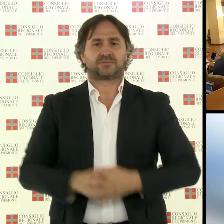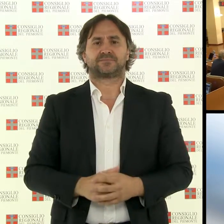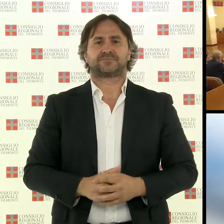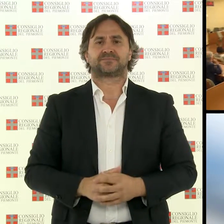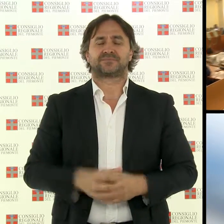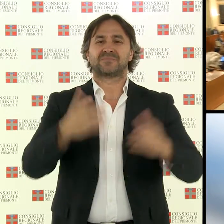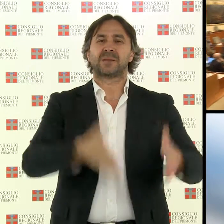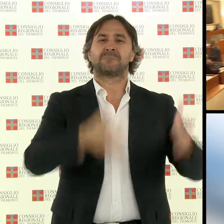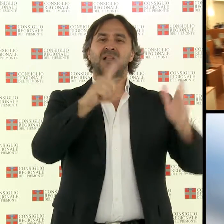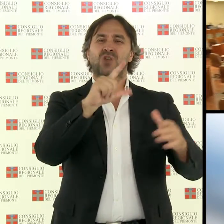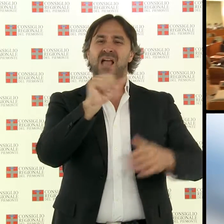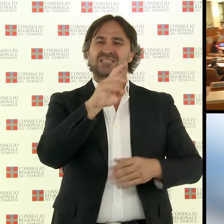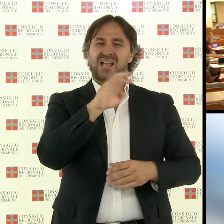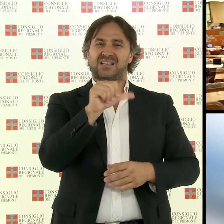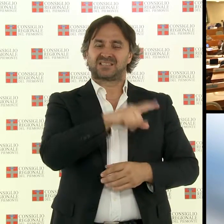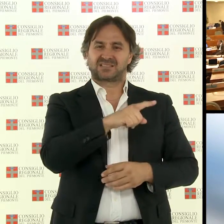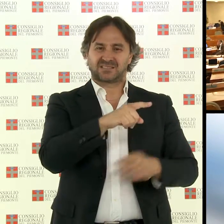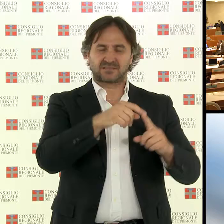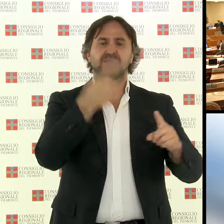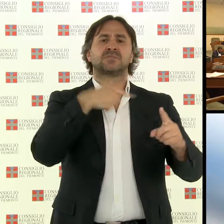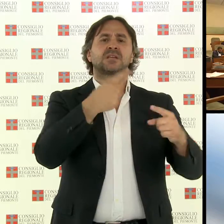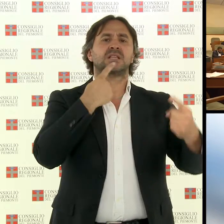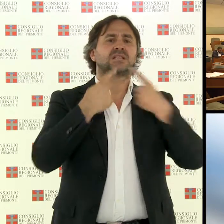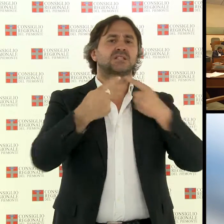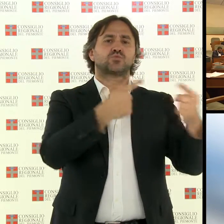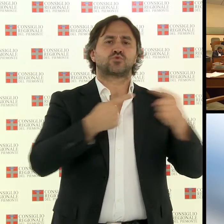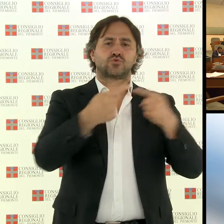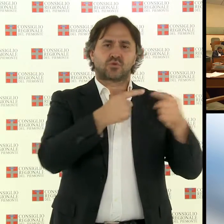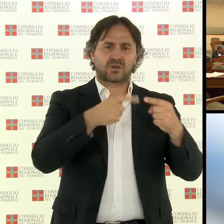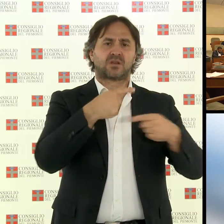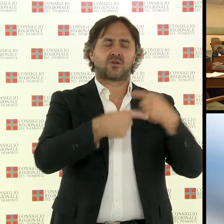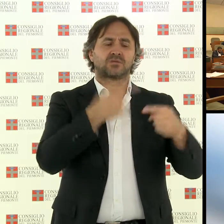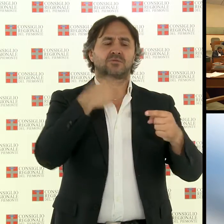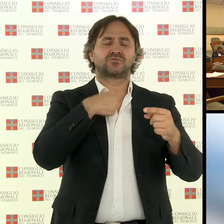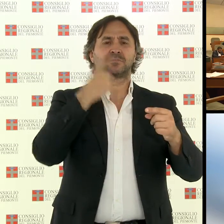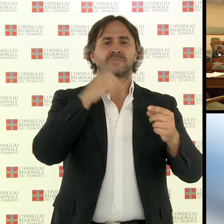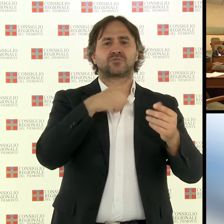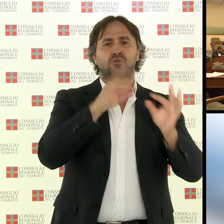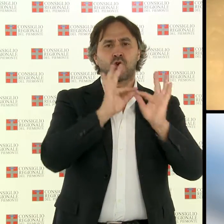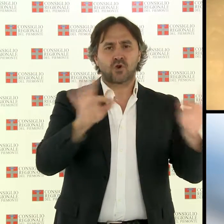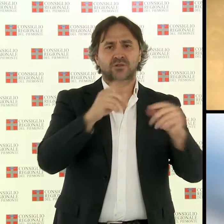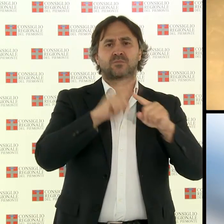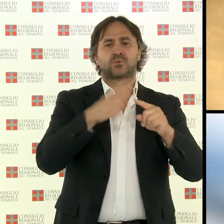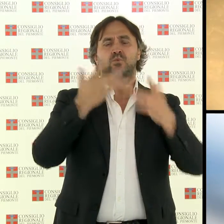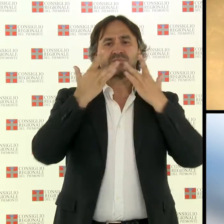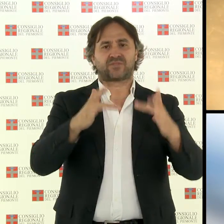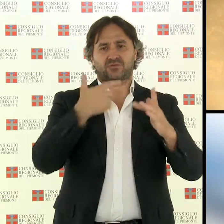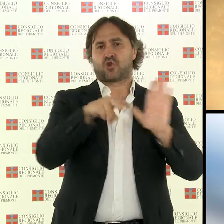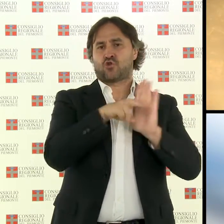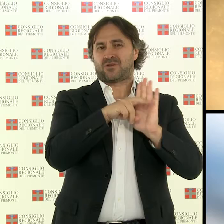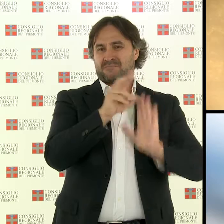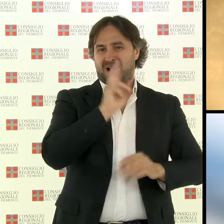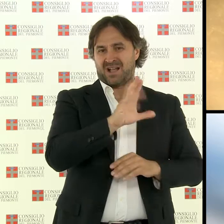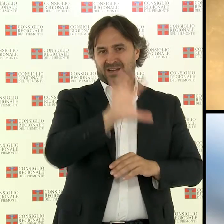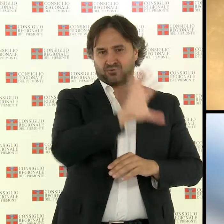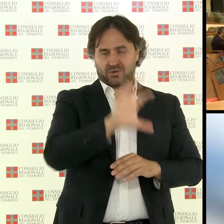A Palazzo Lascaris è continuata la discussione sul provvedimento di riordino e semplificazione delle norme regionali. L'Aula ha